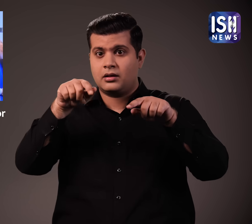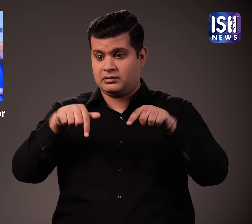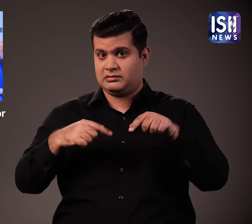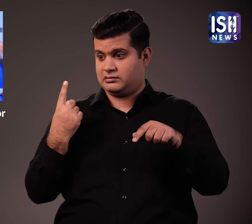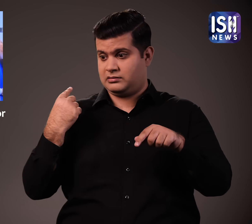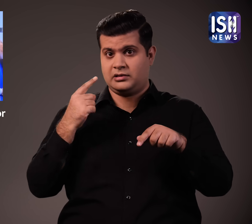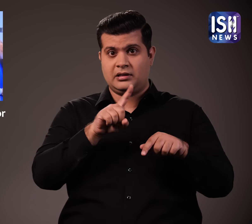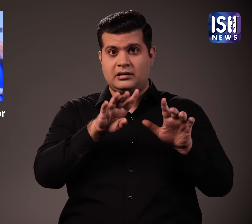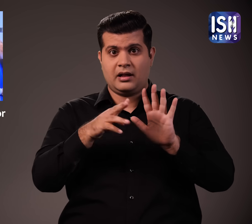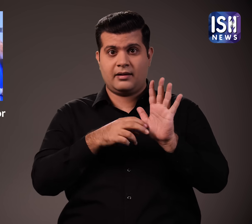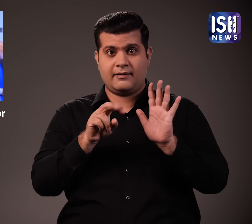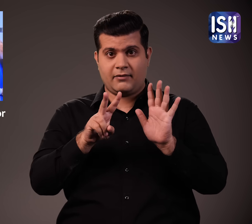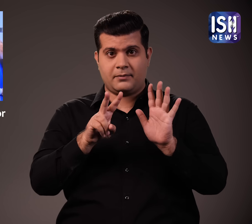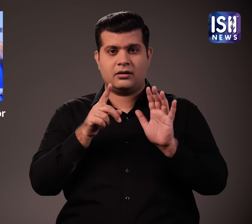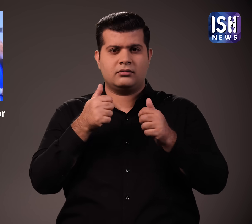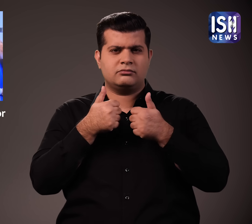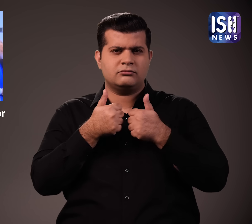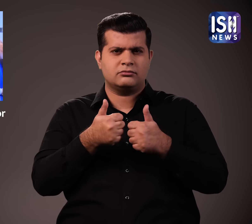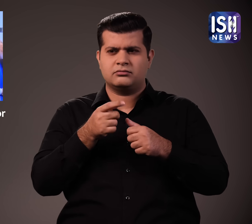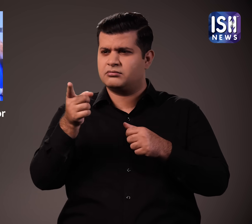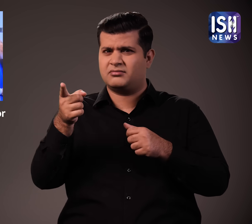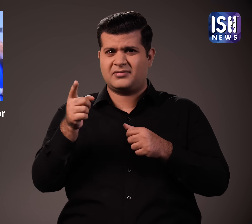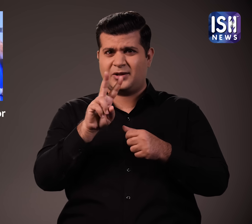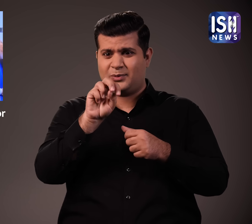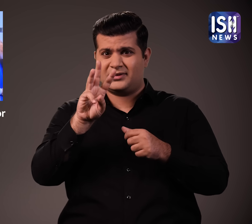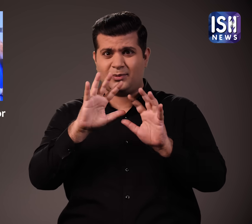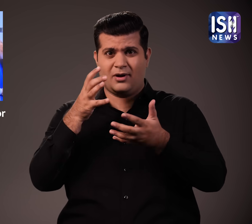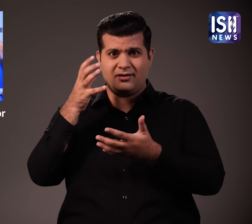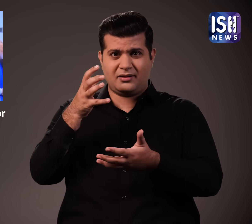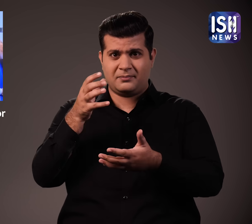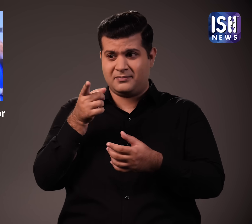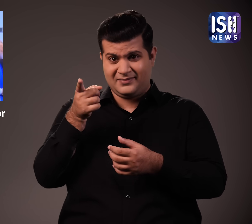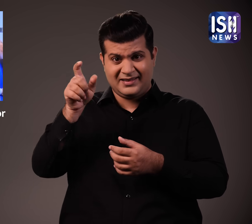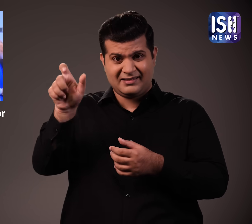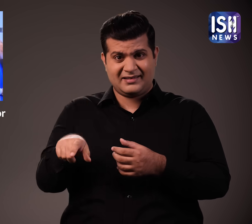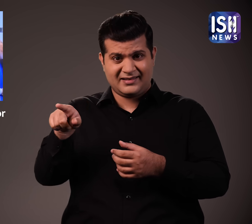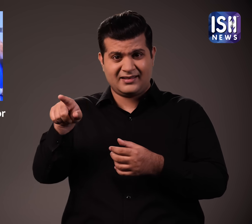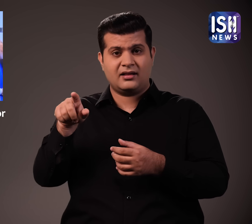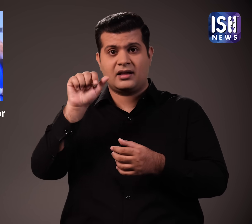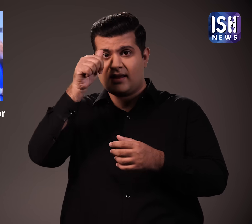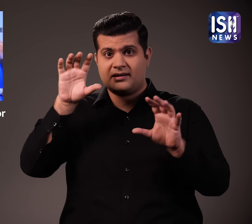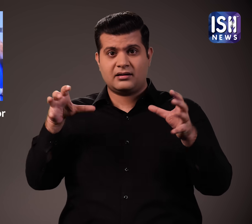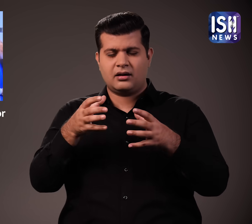लेकिन 2023 वर्ल्ड कप में भारत 19 सवेंबर फाइनल तक अजयी रहा था